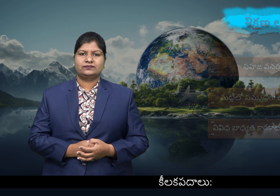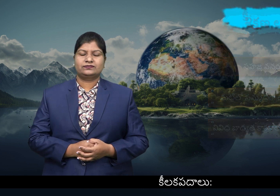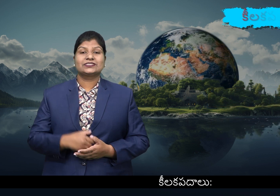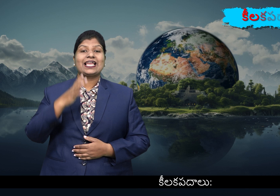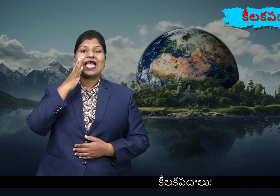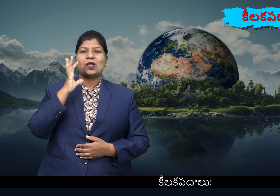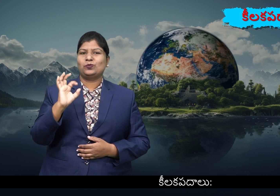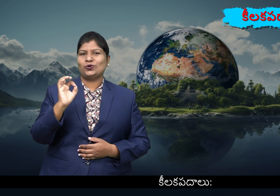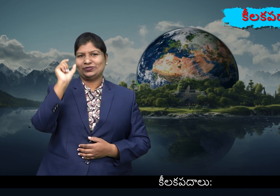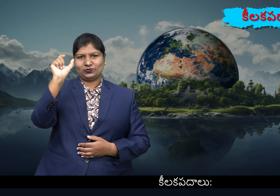కీలక పదాలు: